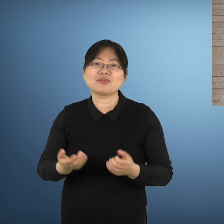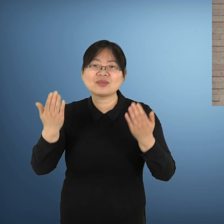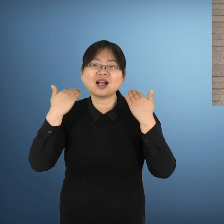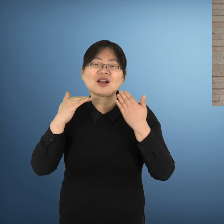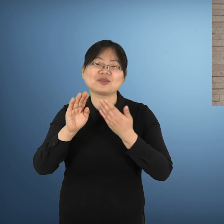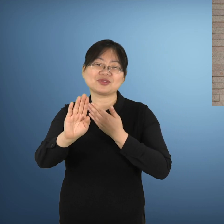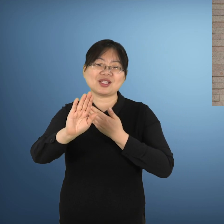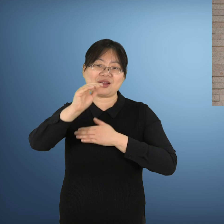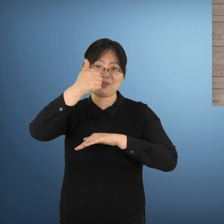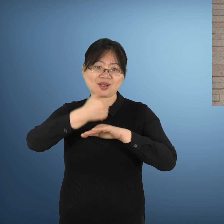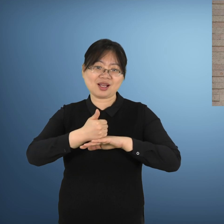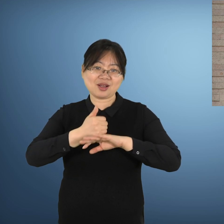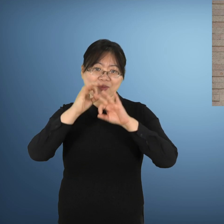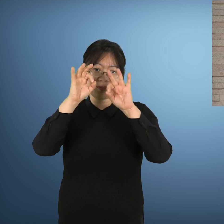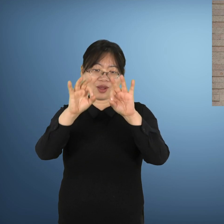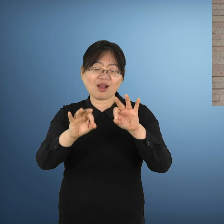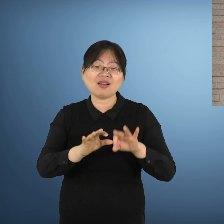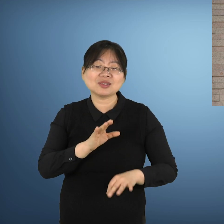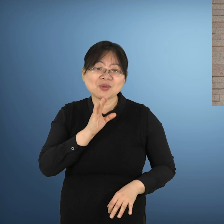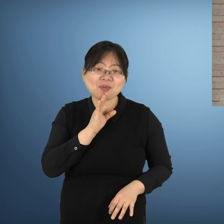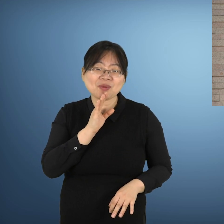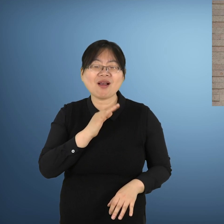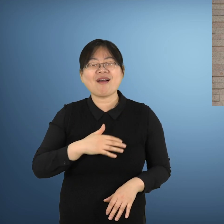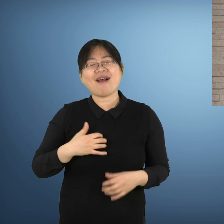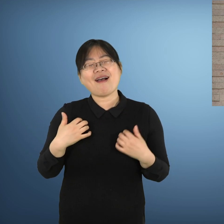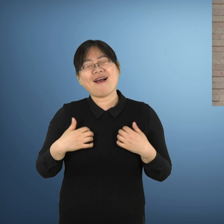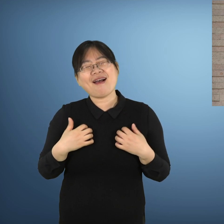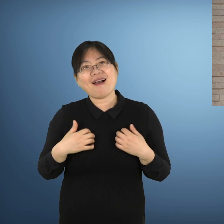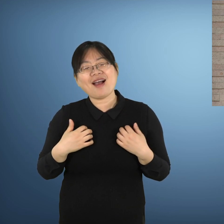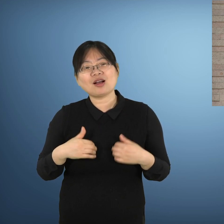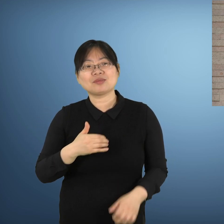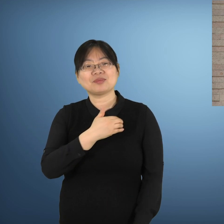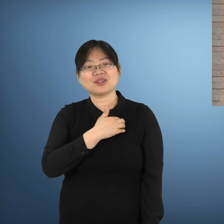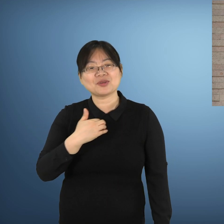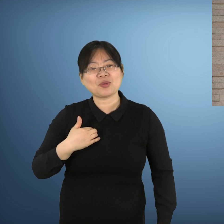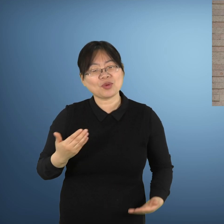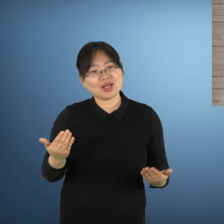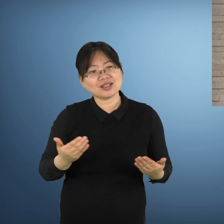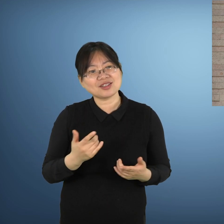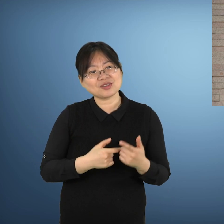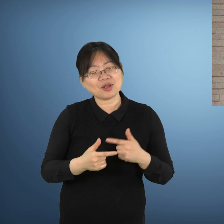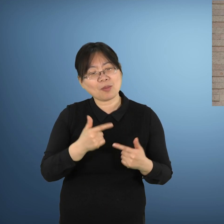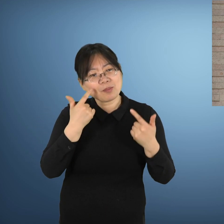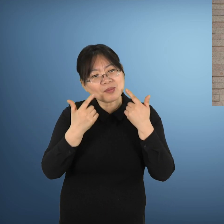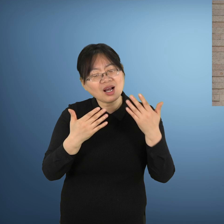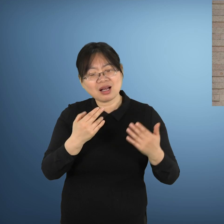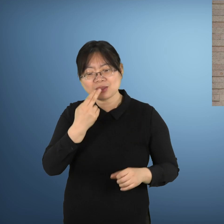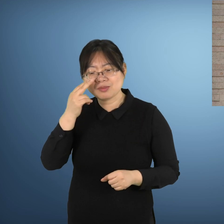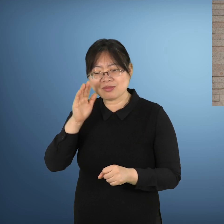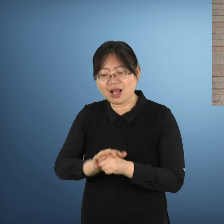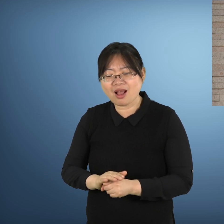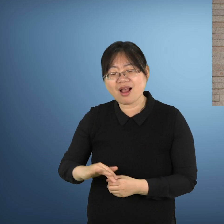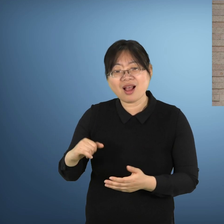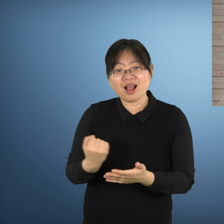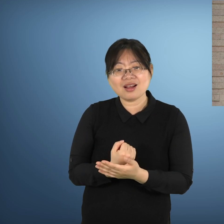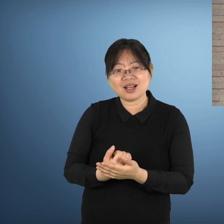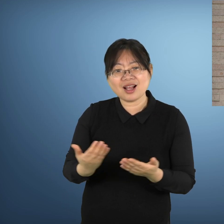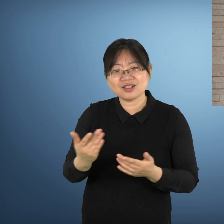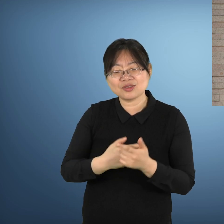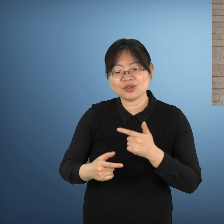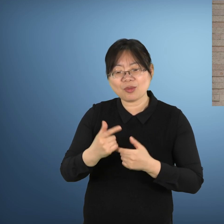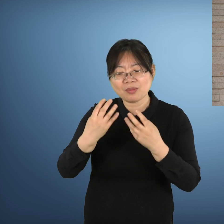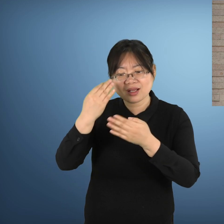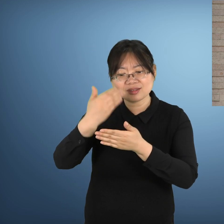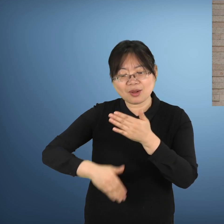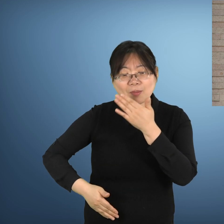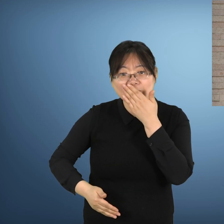되면 참 유쾌했고 만족했던 일이 더 남습니까? 억울하고 속상한 일이 더 많이